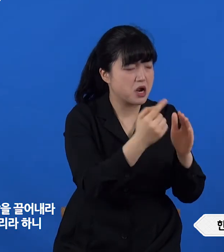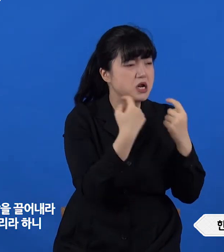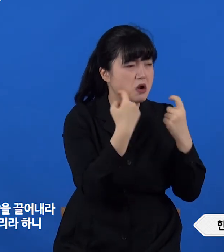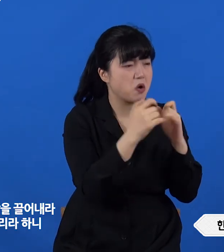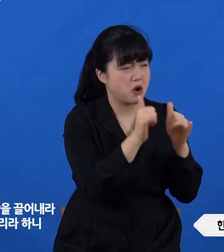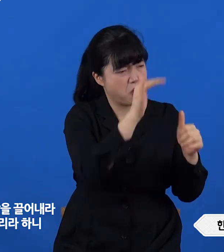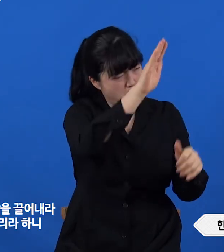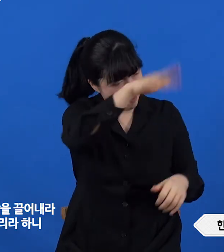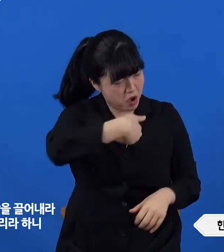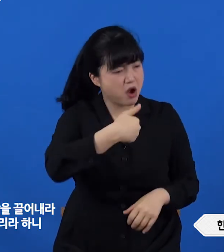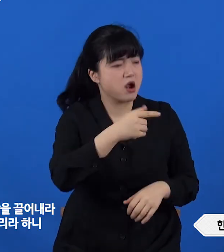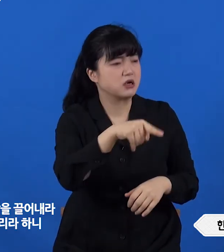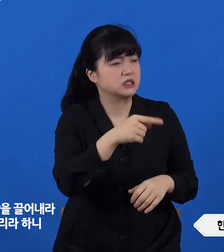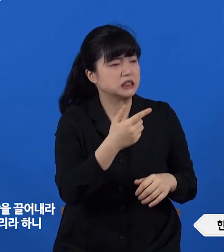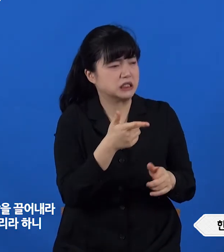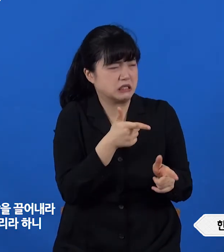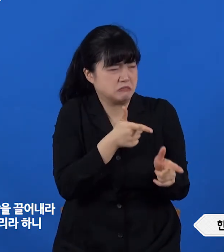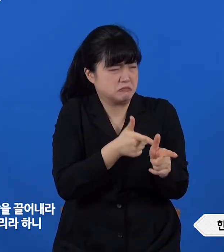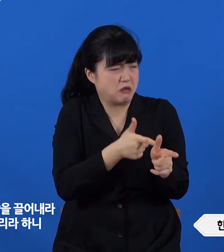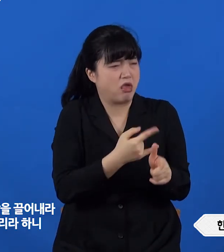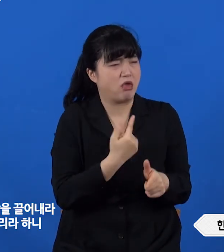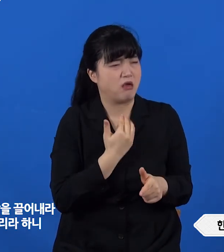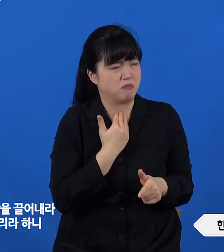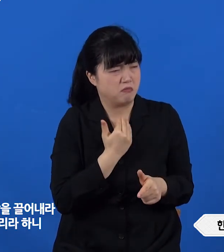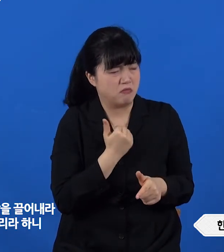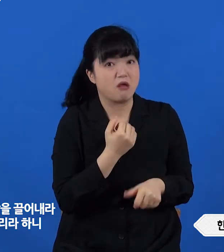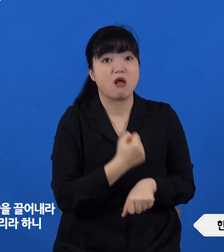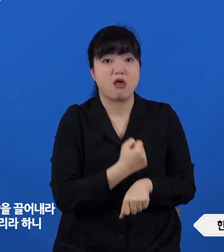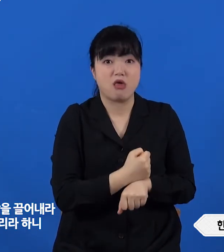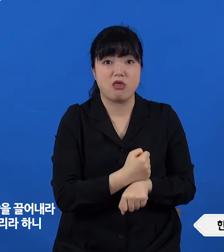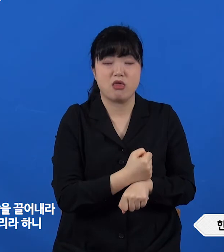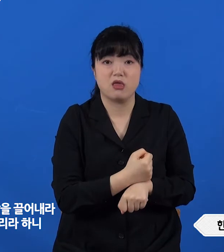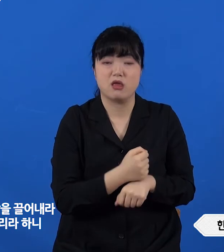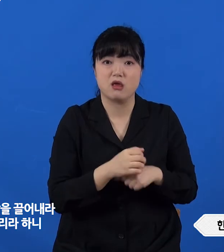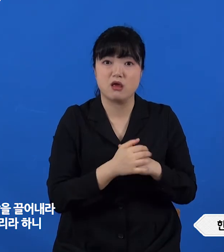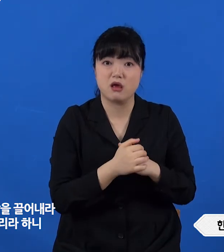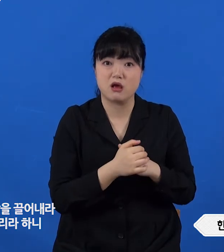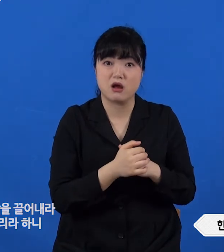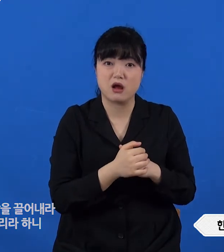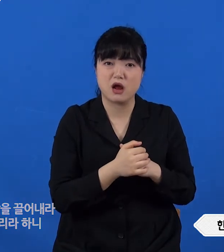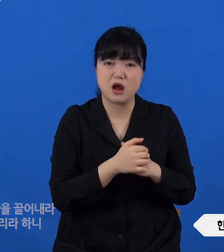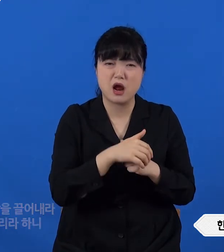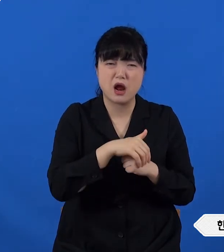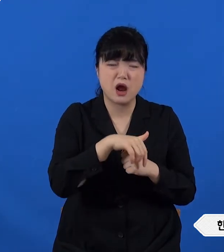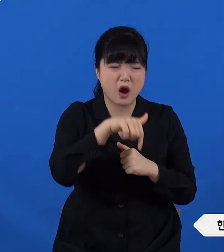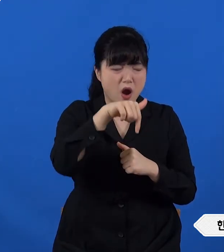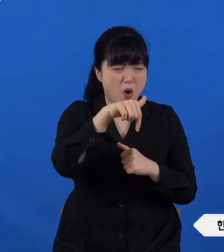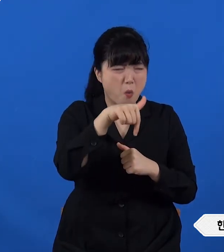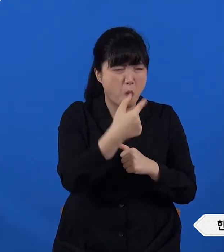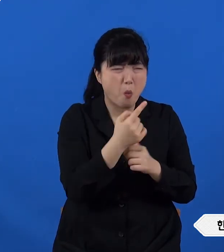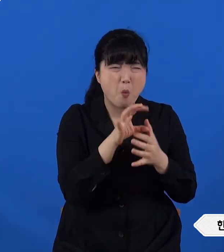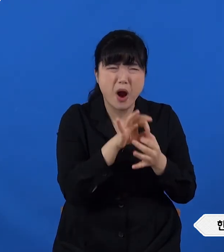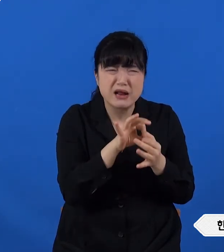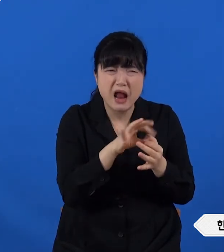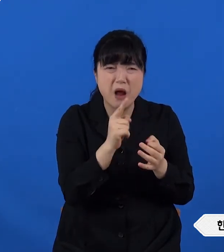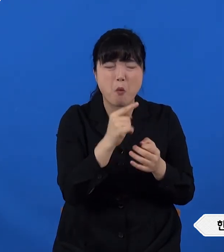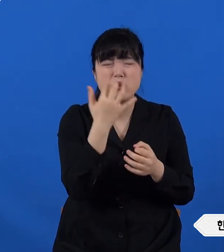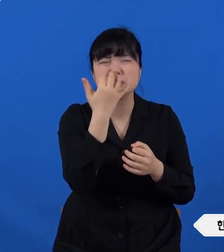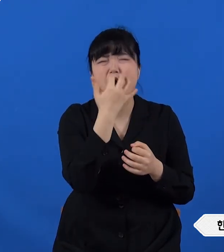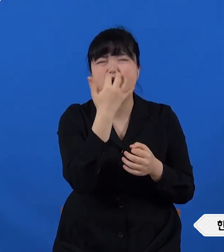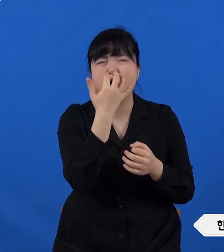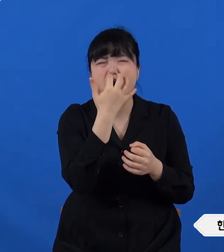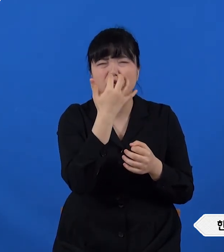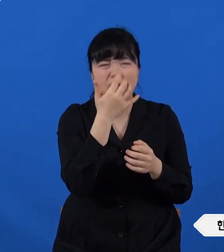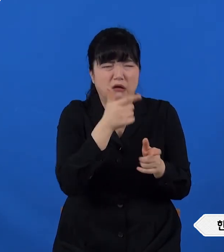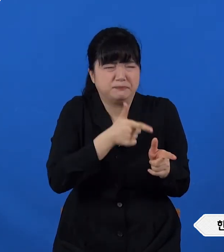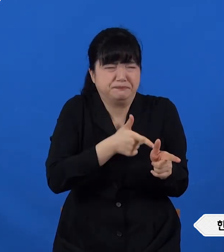끌어내라, 우리가 그와 관계하리라 하니, 여기 관계한다는 말은 성적으로